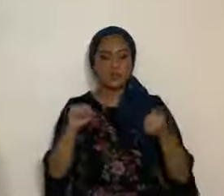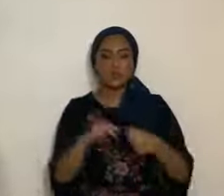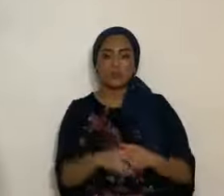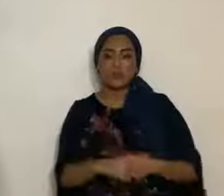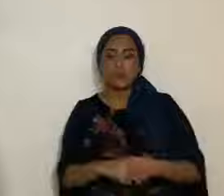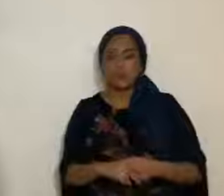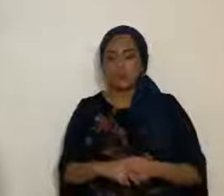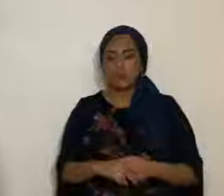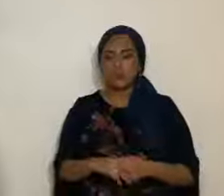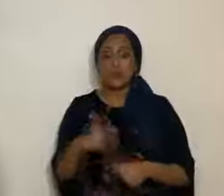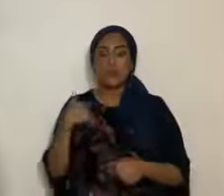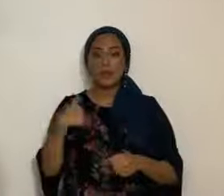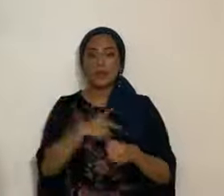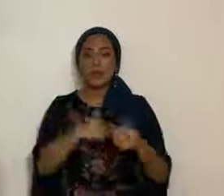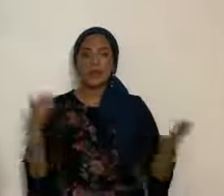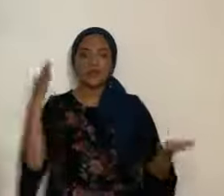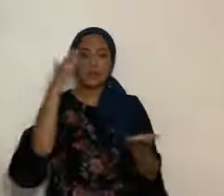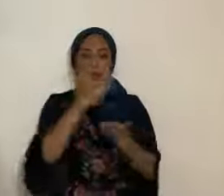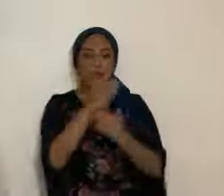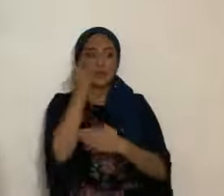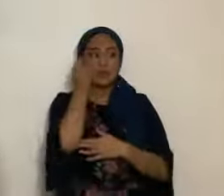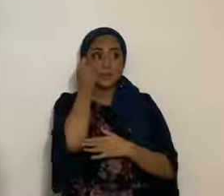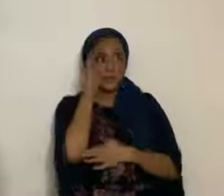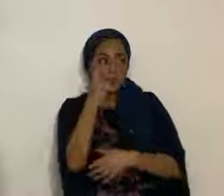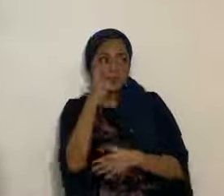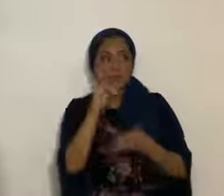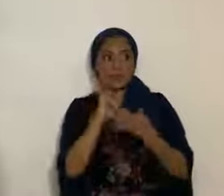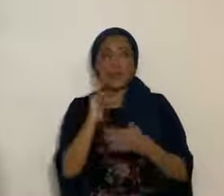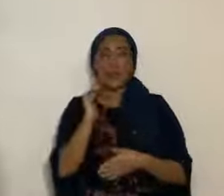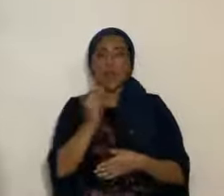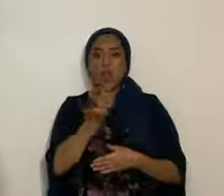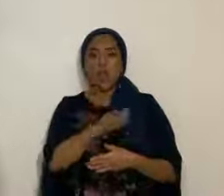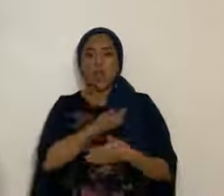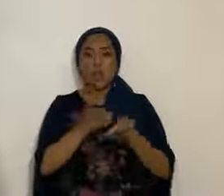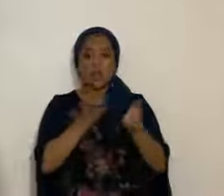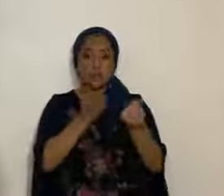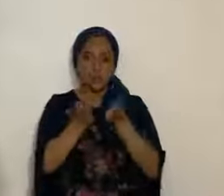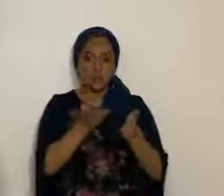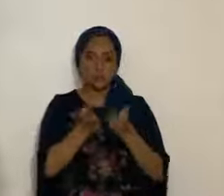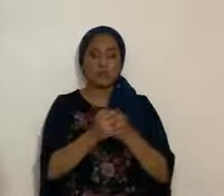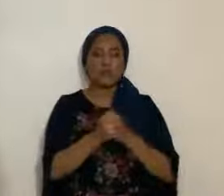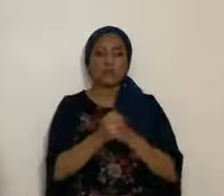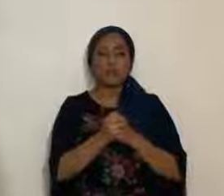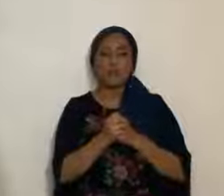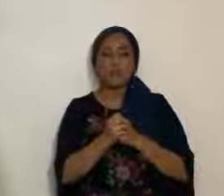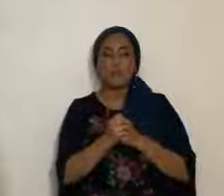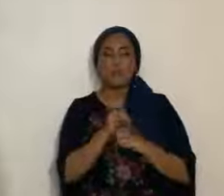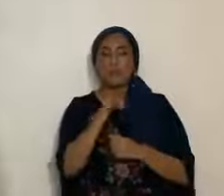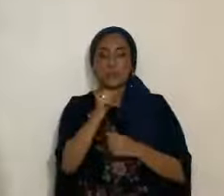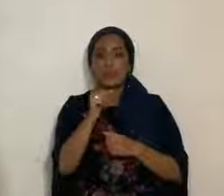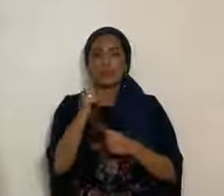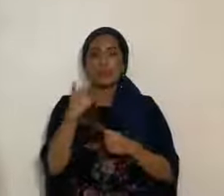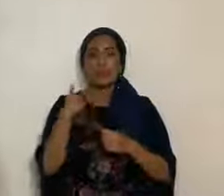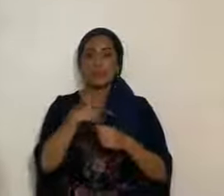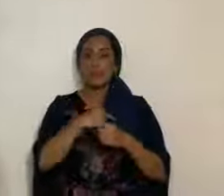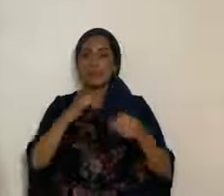Y llegamos a comprender que nuestro ministerio es el de reconciliar al pueblo